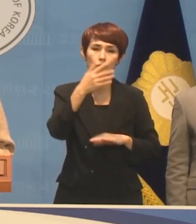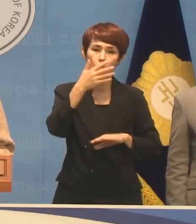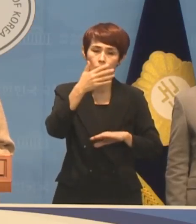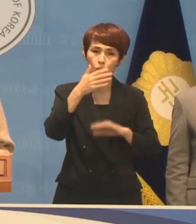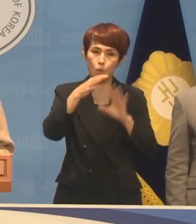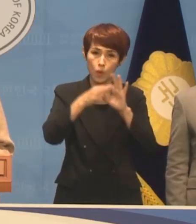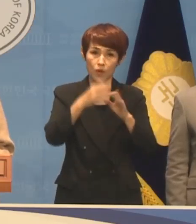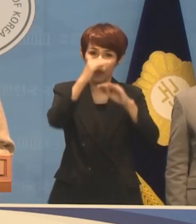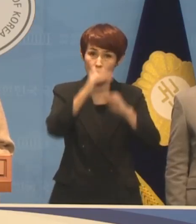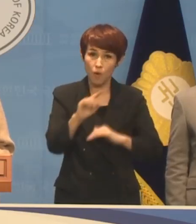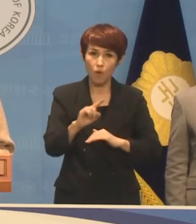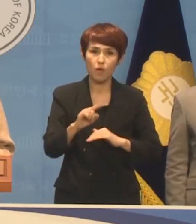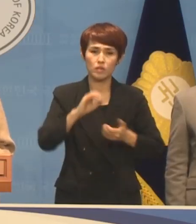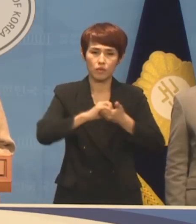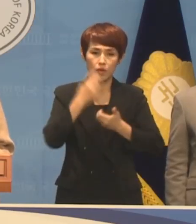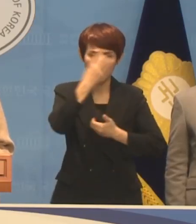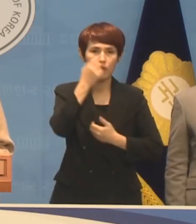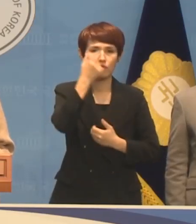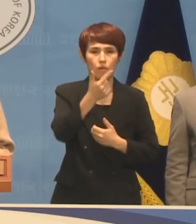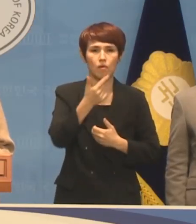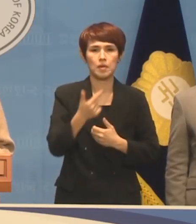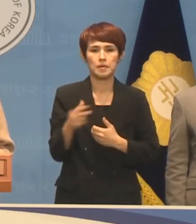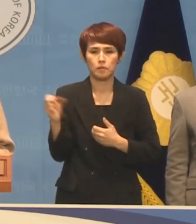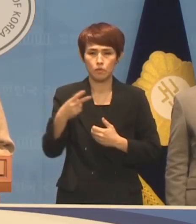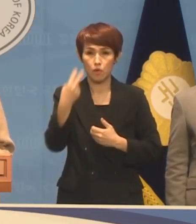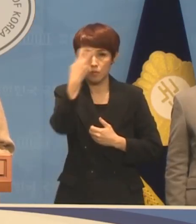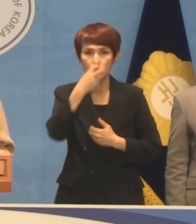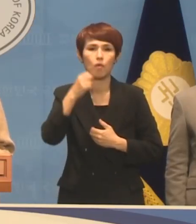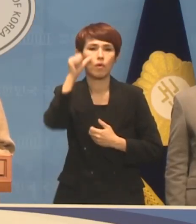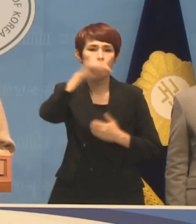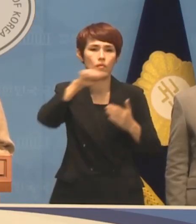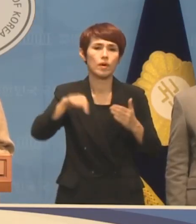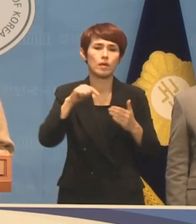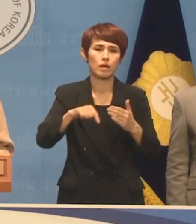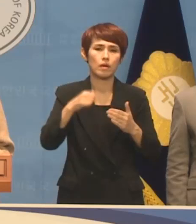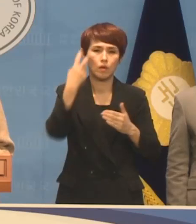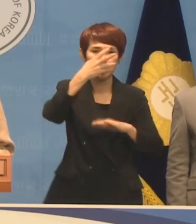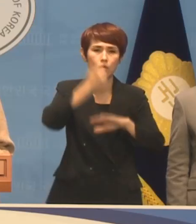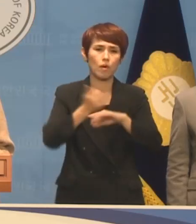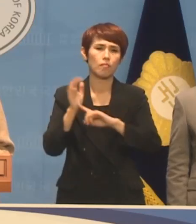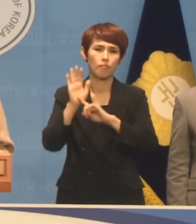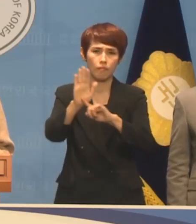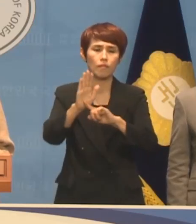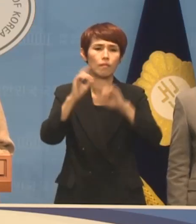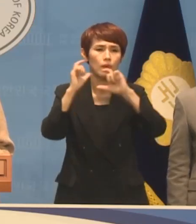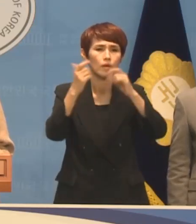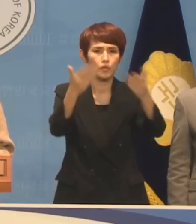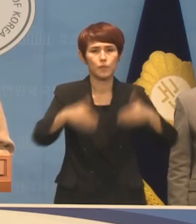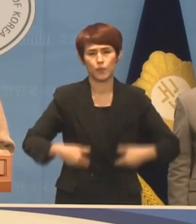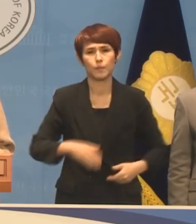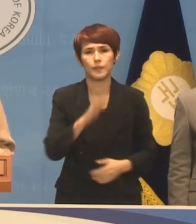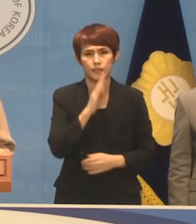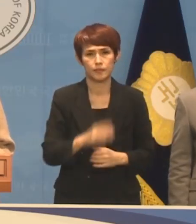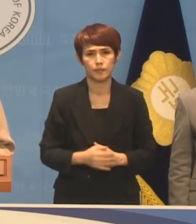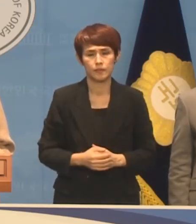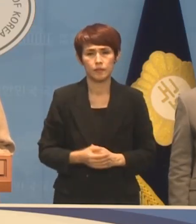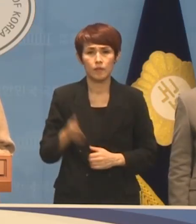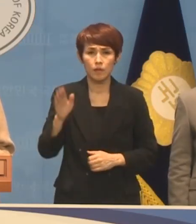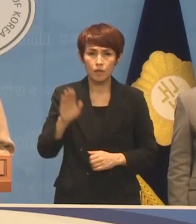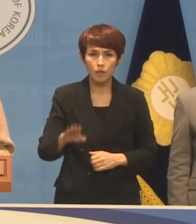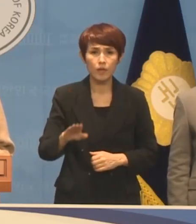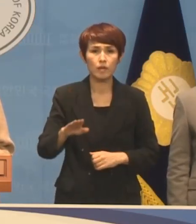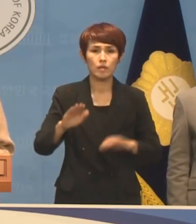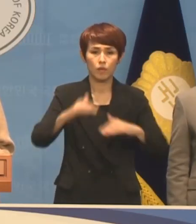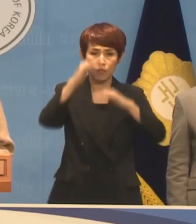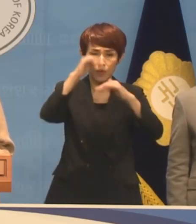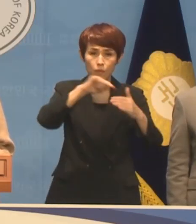따르면 정기검사는 6개월, 수시검사는 5개월 이내에 검사 결과를 통보하도록 정하고 있습니다. 그런데